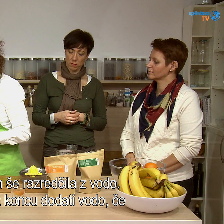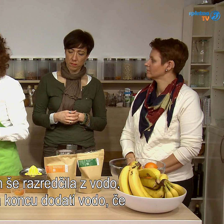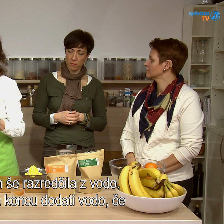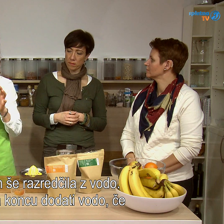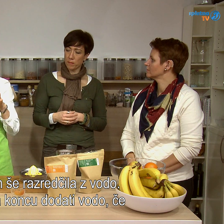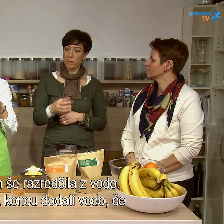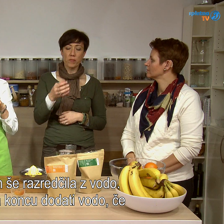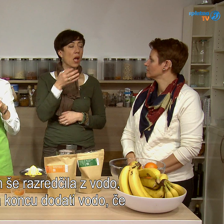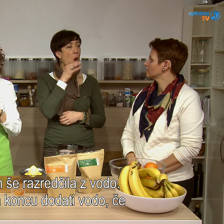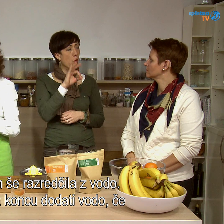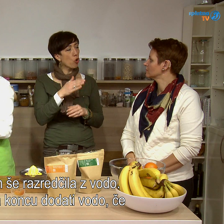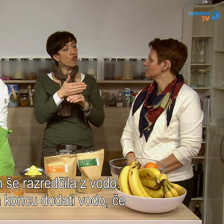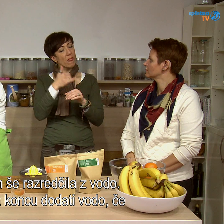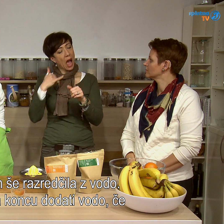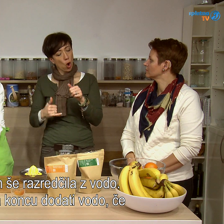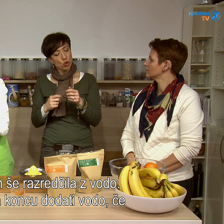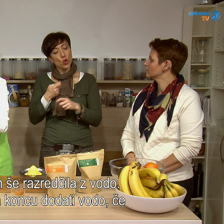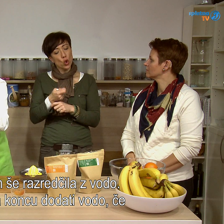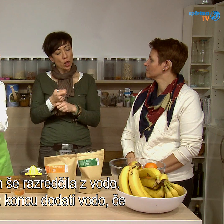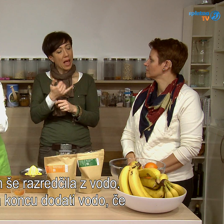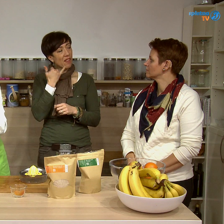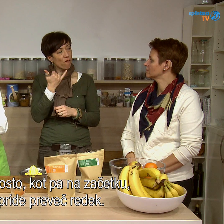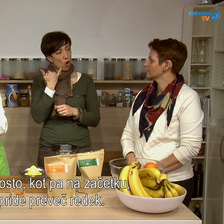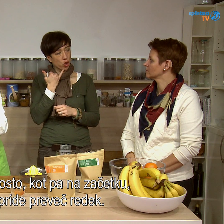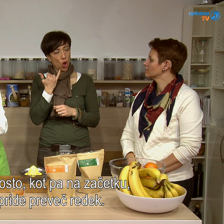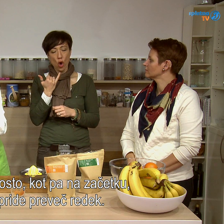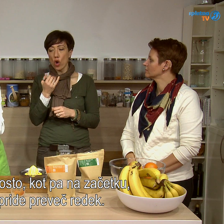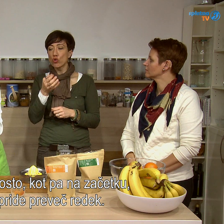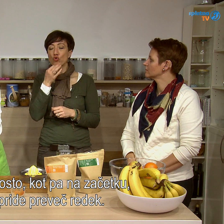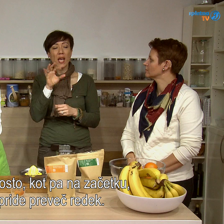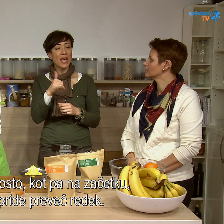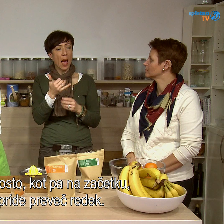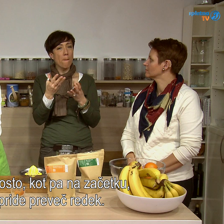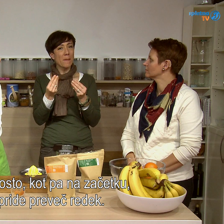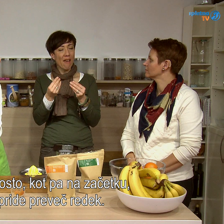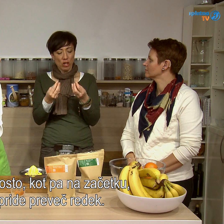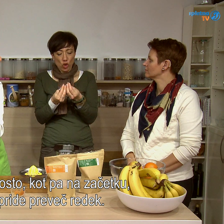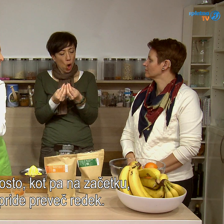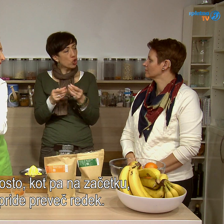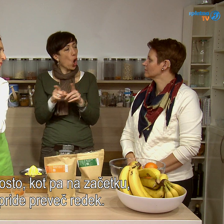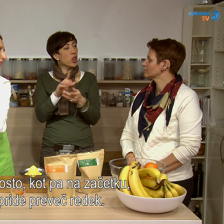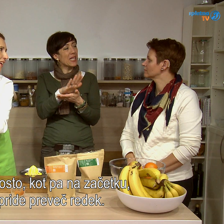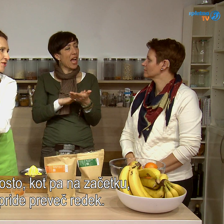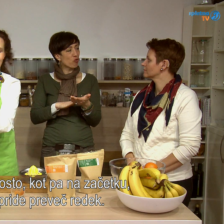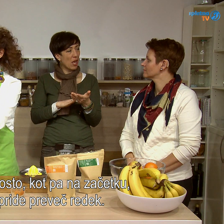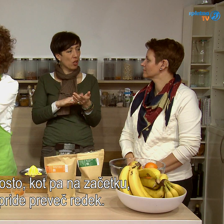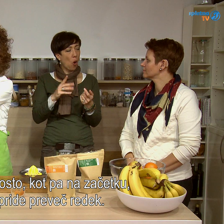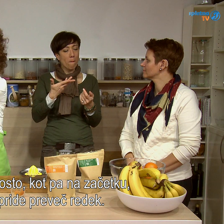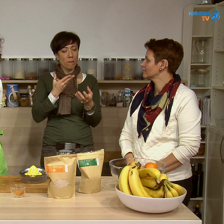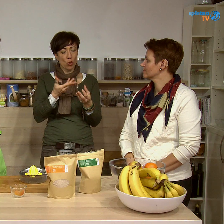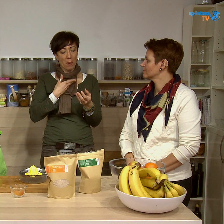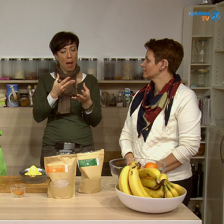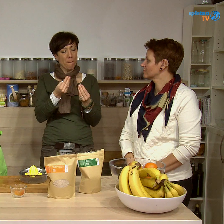Boljše je na koncu dati še vodo, če je preveč gost, kot pa na začetku, da pride preveč